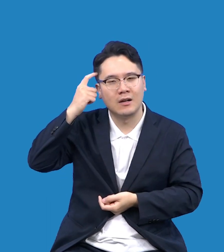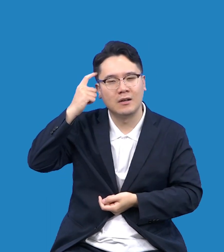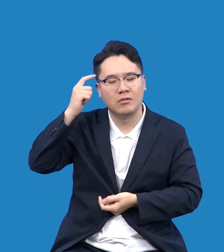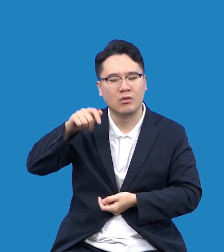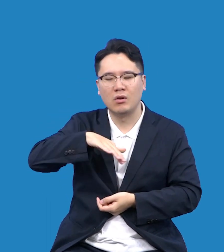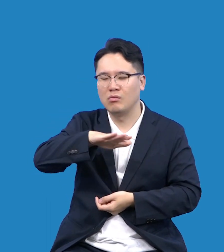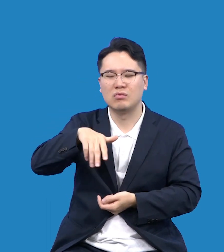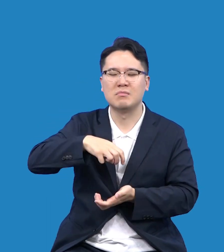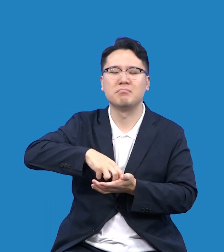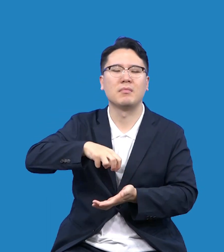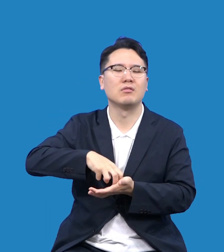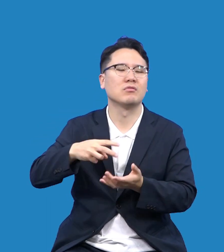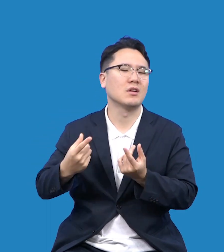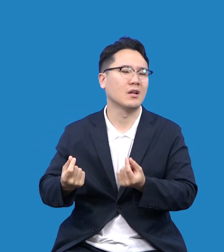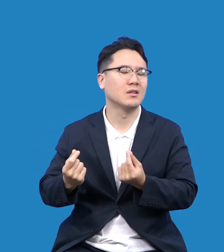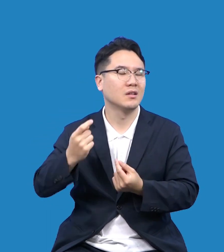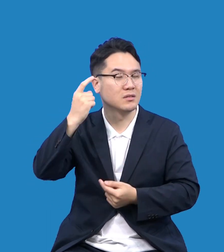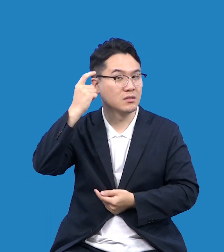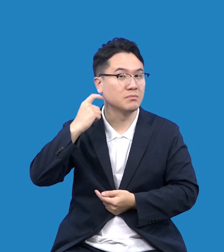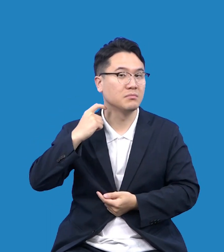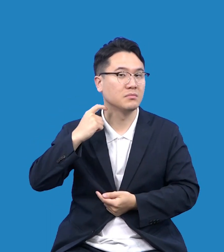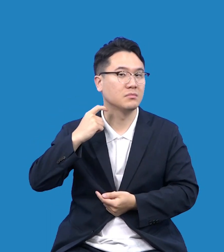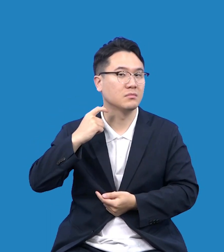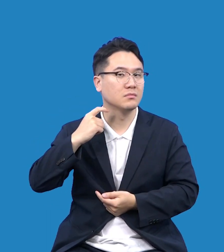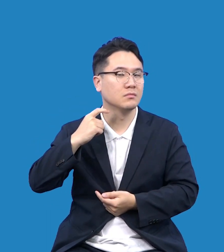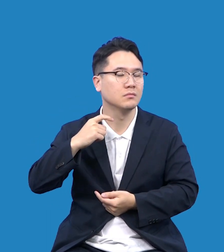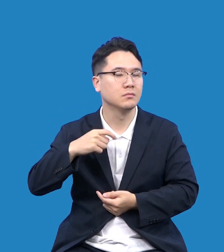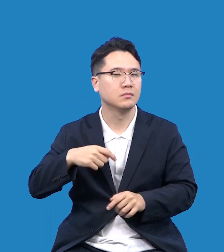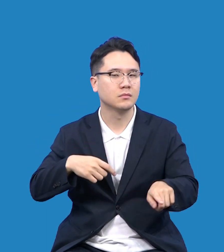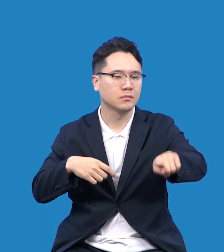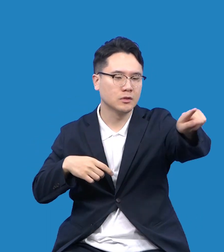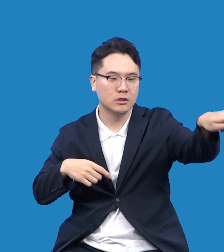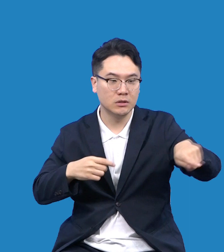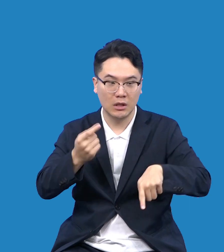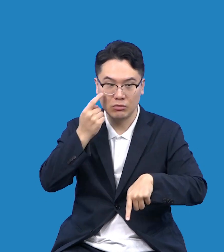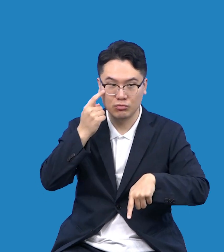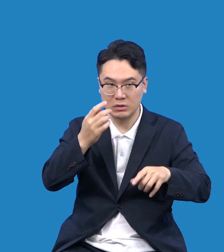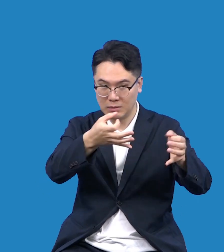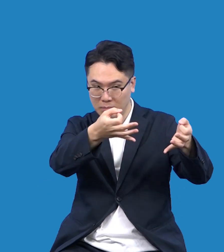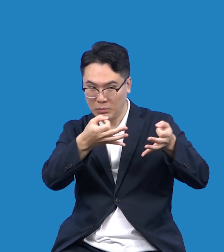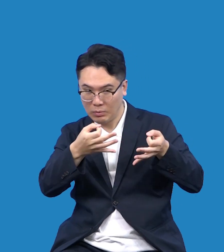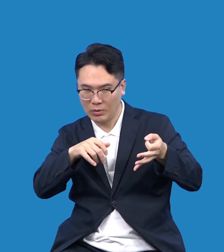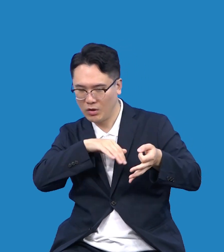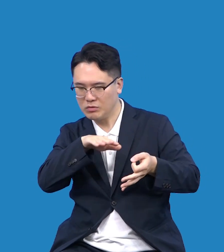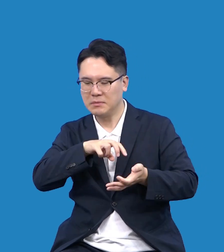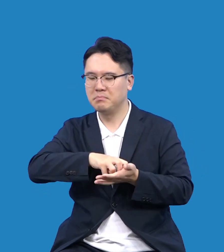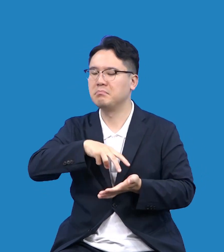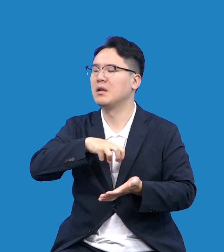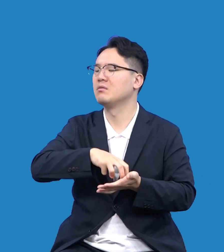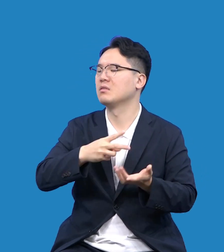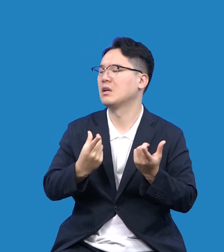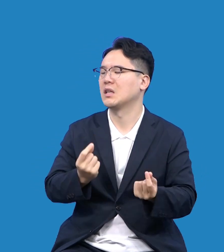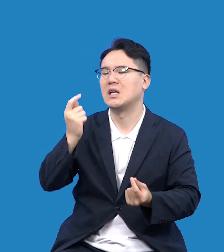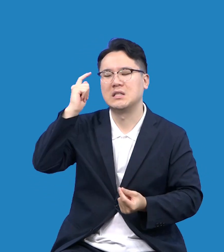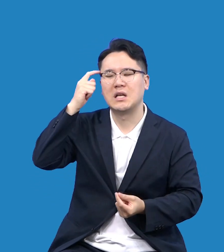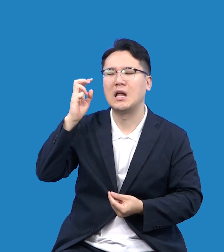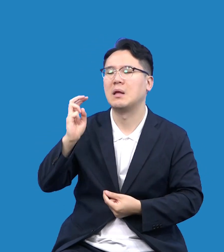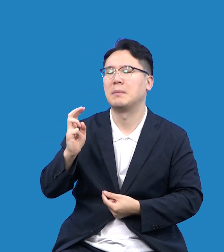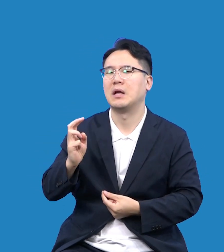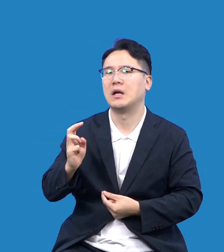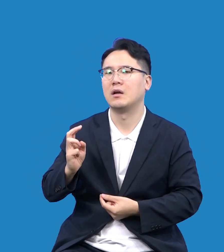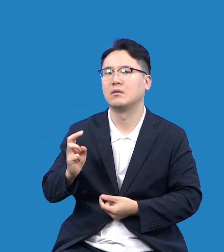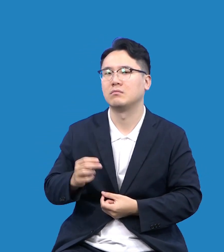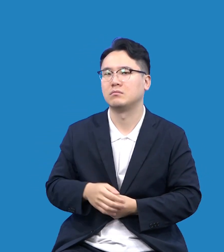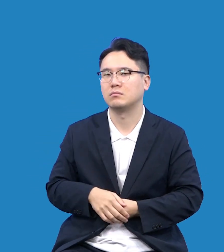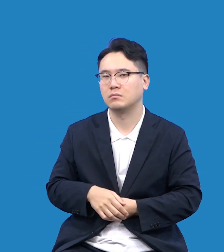것입니다. 네, 그들의 눈에는 우리가 메뚜기 같은 존재에 지나지 않아요. 네. 여기